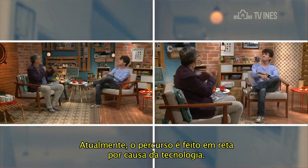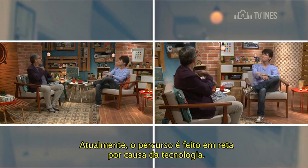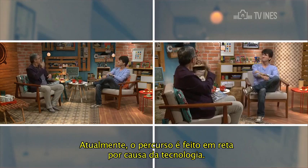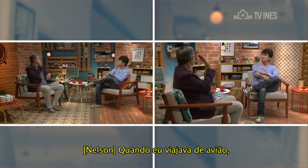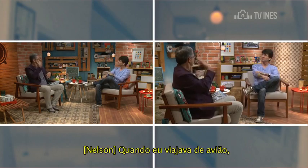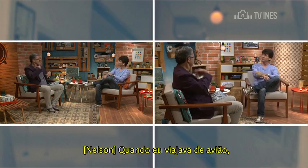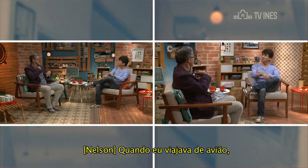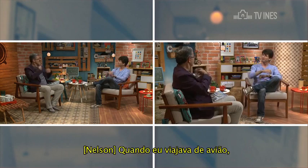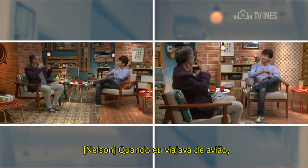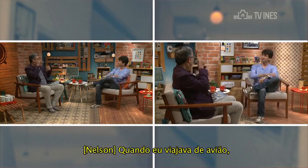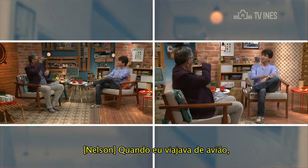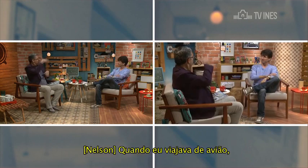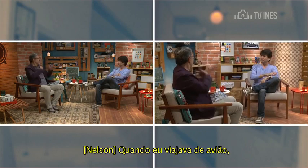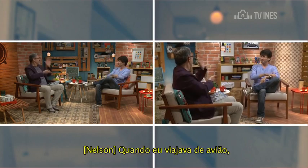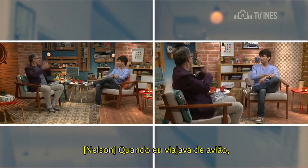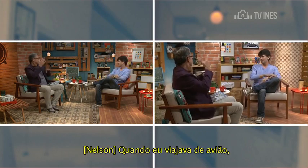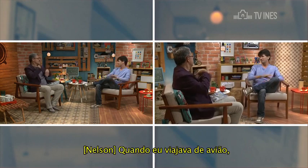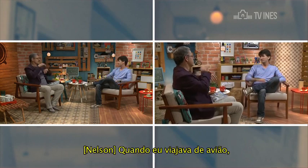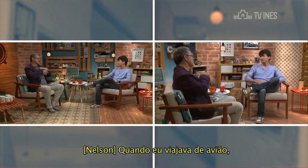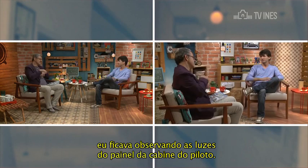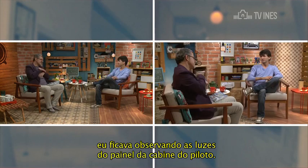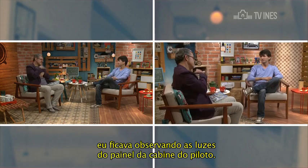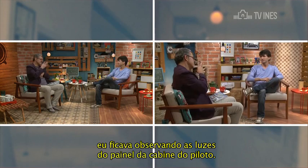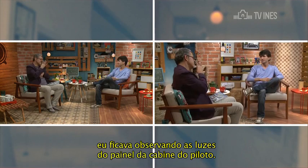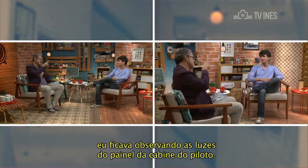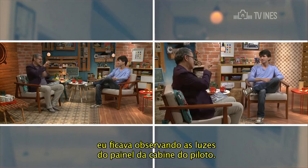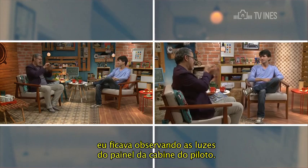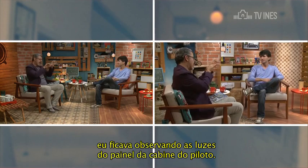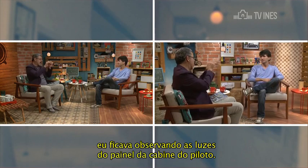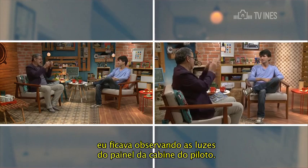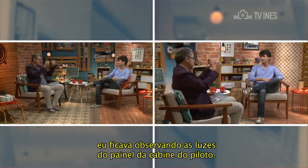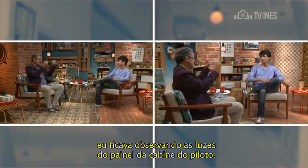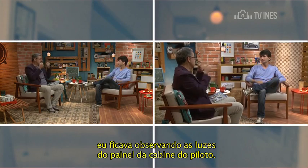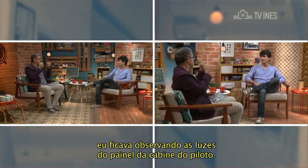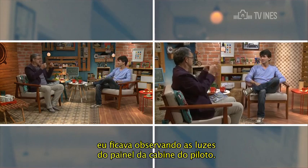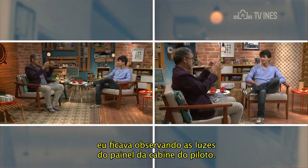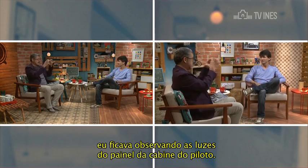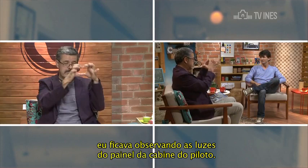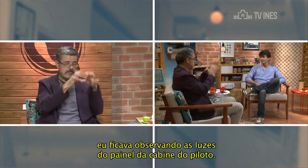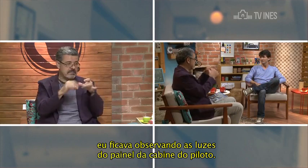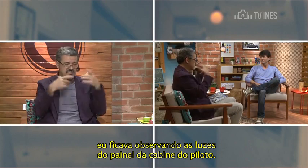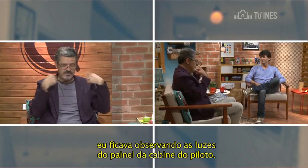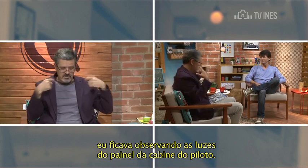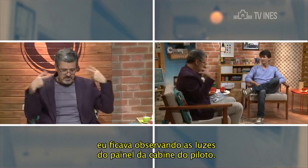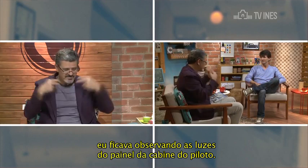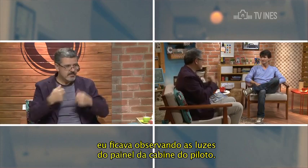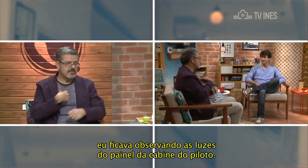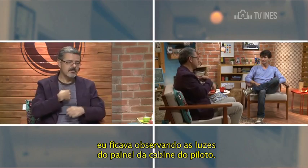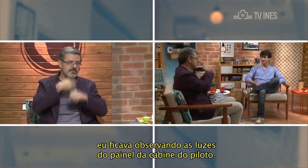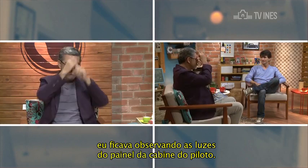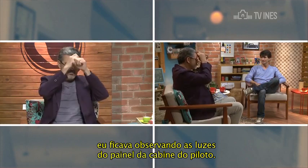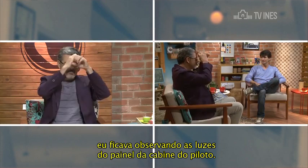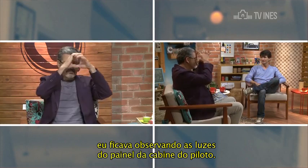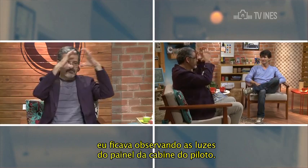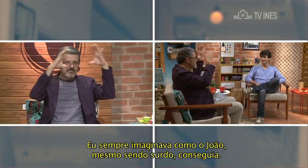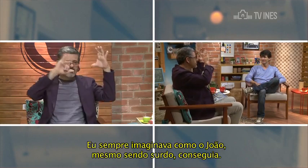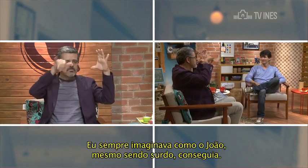e quando eu viajava de avião eu ficava observando as luzes do painel da cabine do piloto e eu